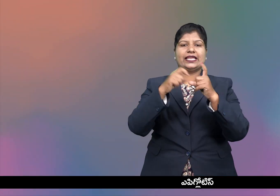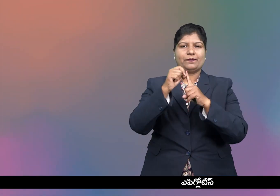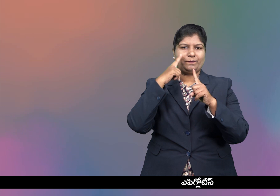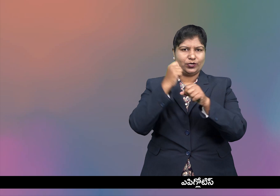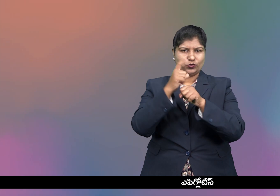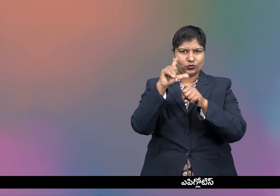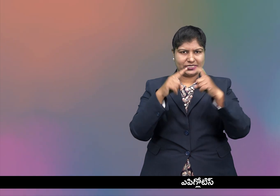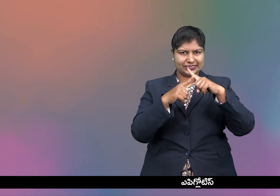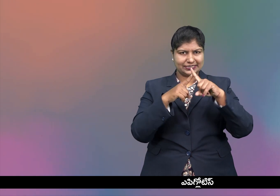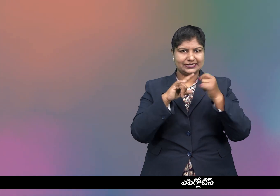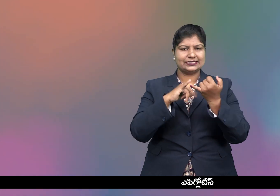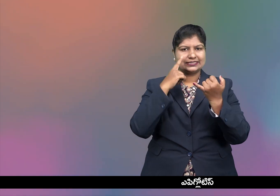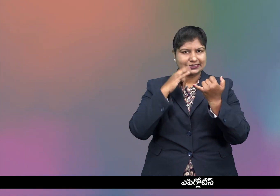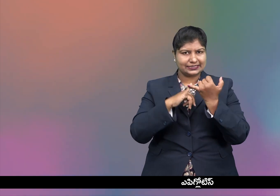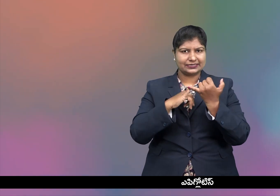ఎపిగ్లోటిస్